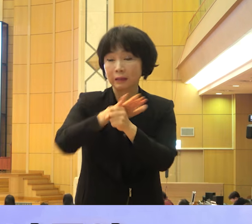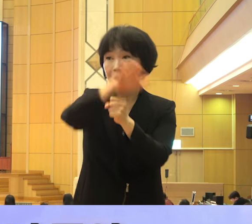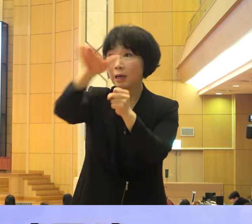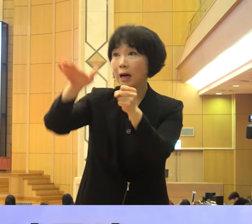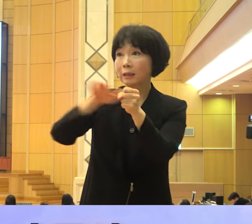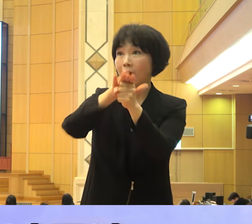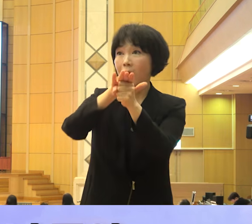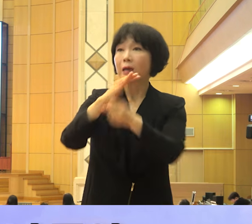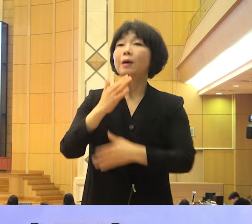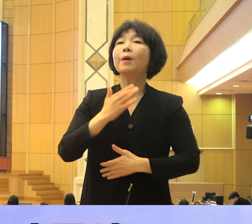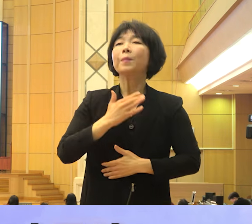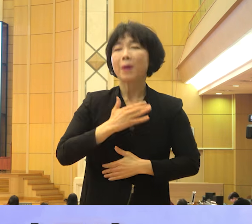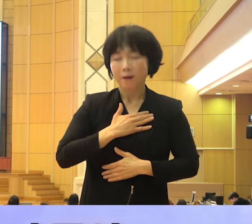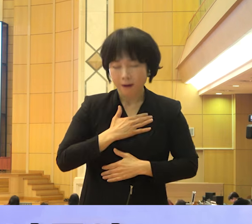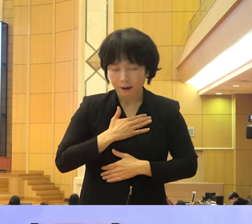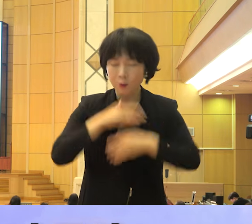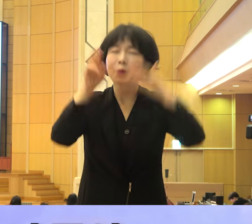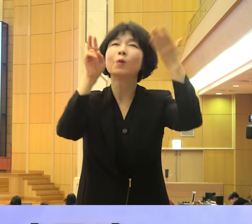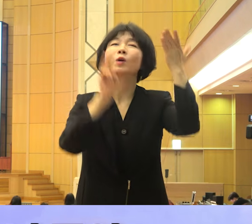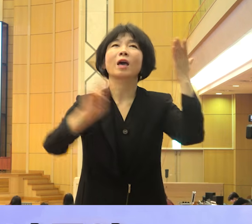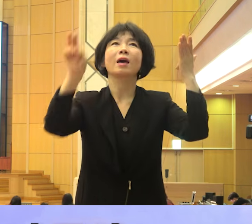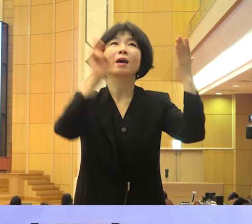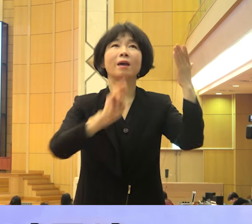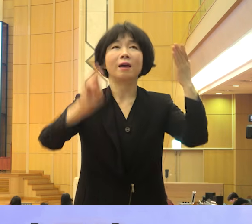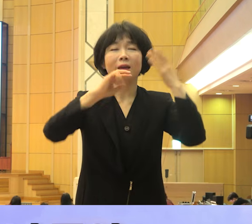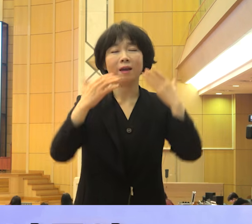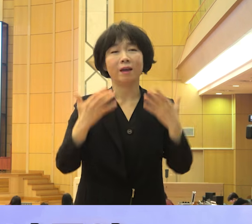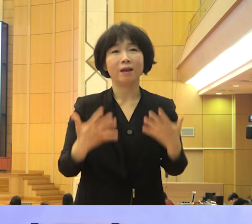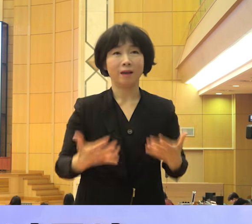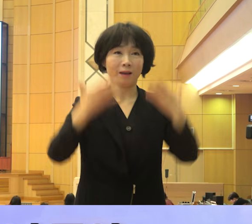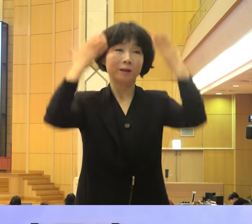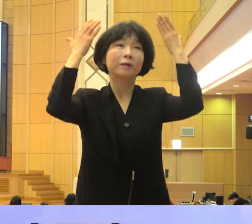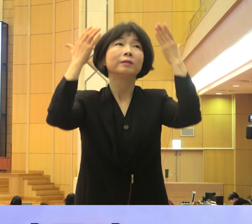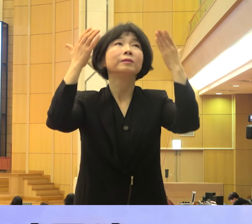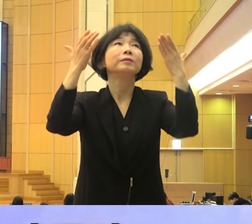아버지 사랑 내가 노래해.